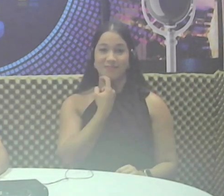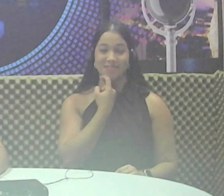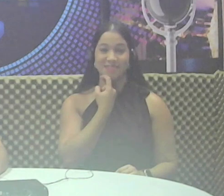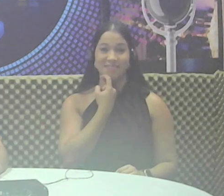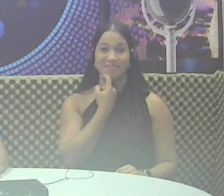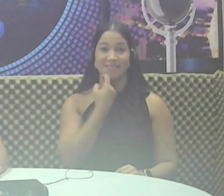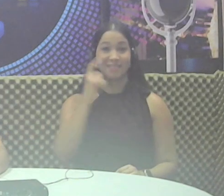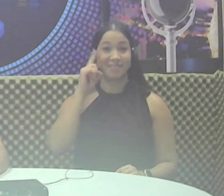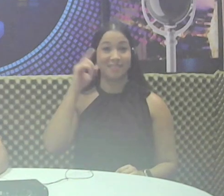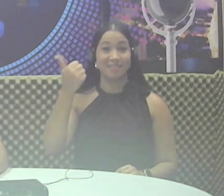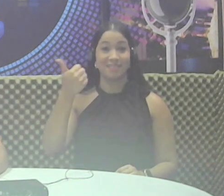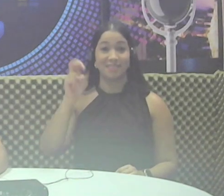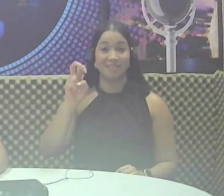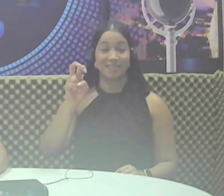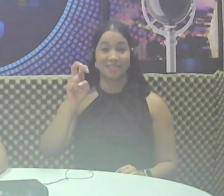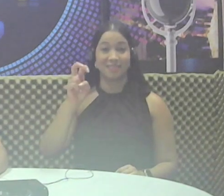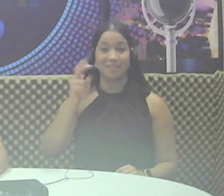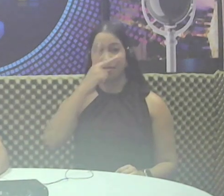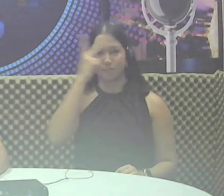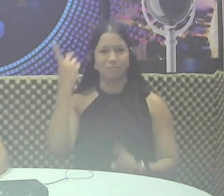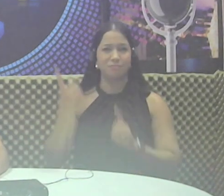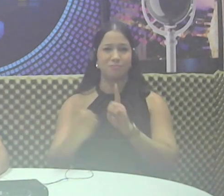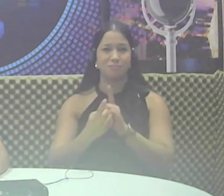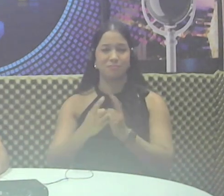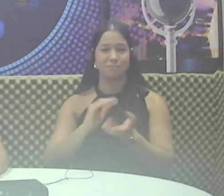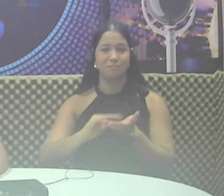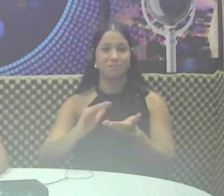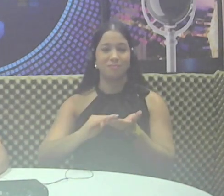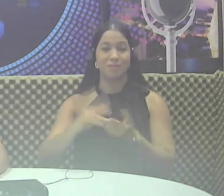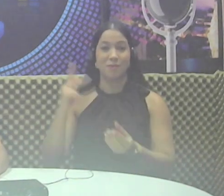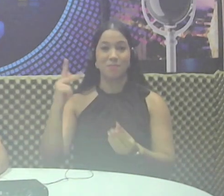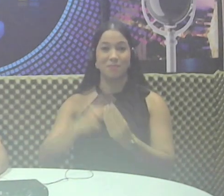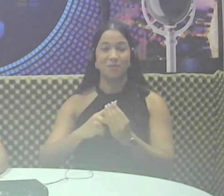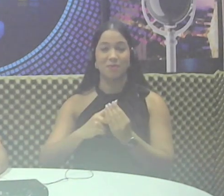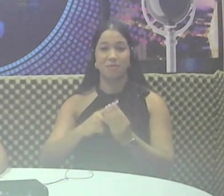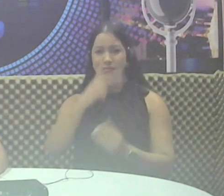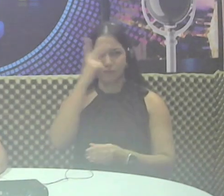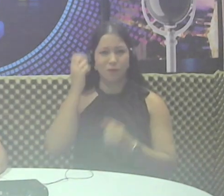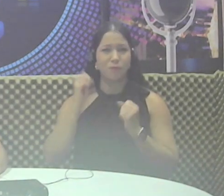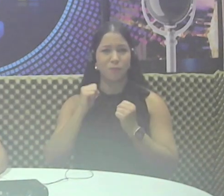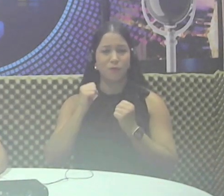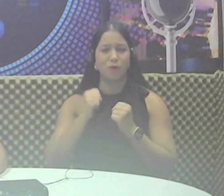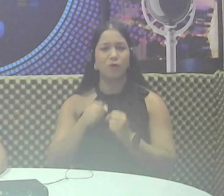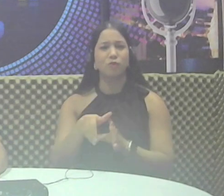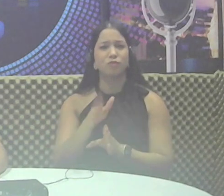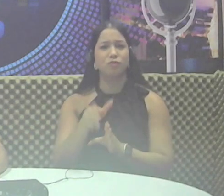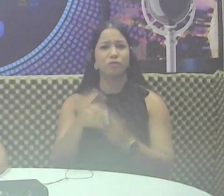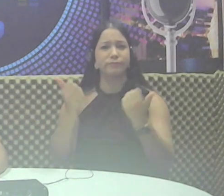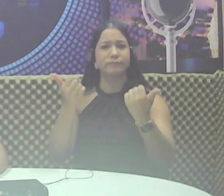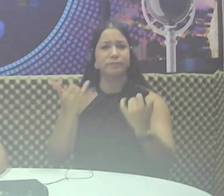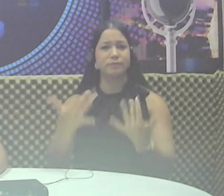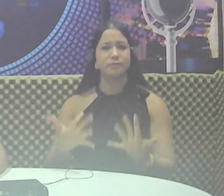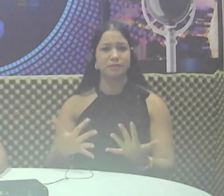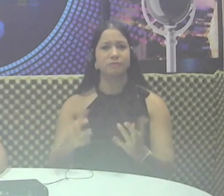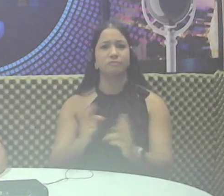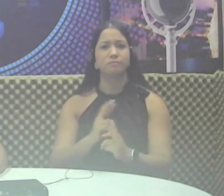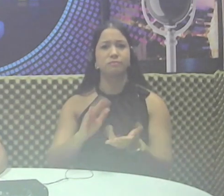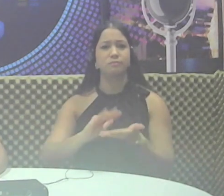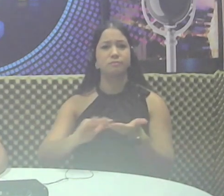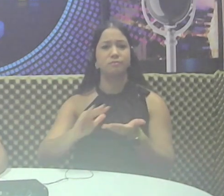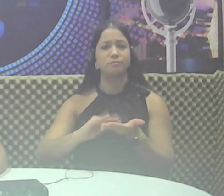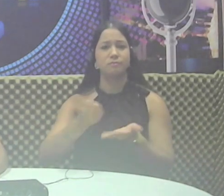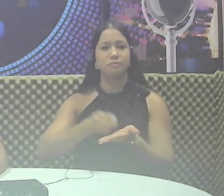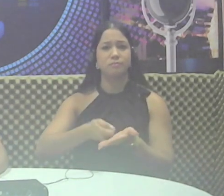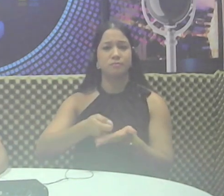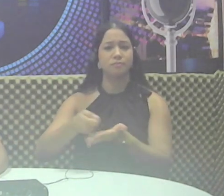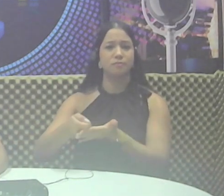dia 15, Dia do Consumidor. No Procon Móvel, os consumidores podem receber orientações sobre relações de consumo e